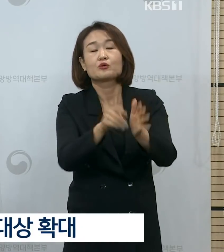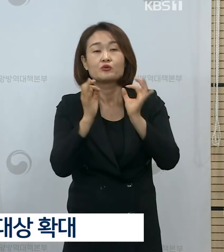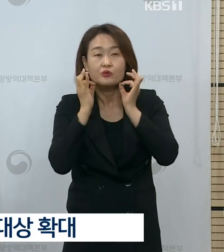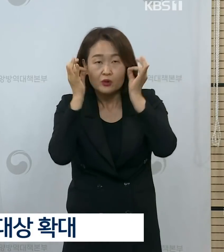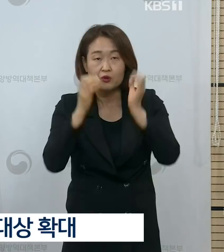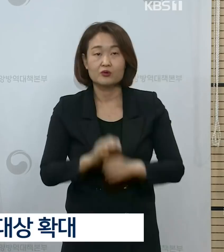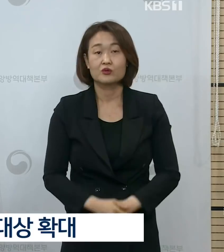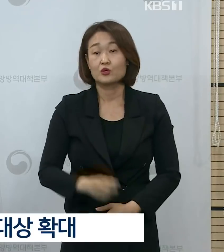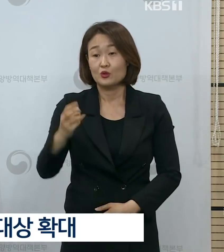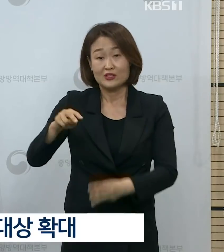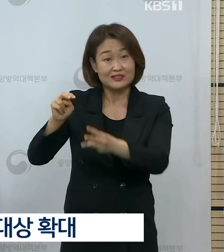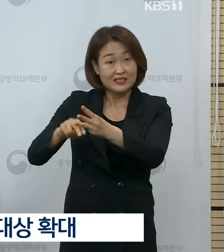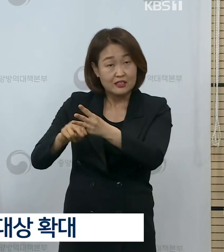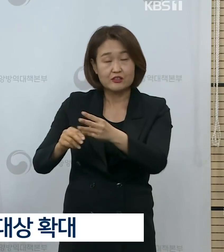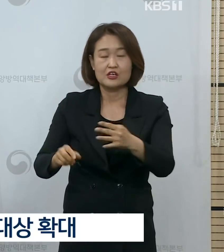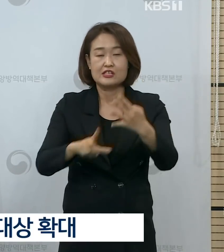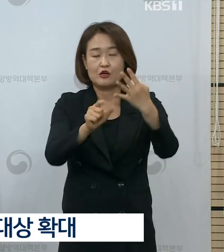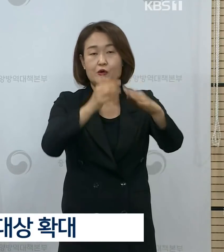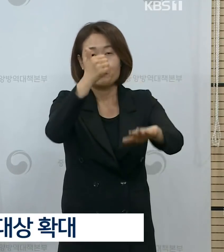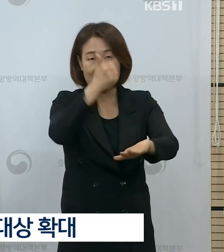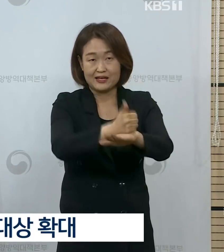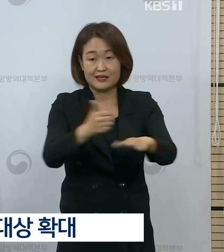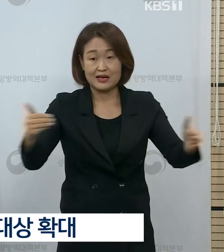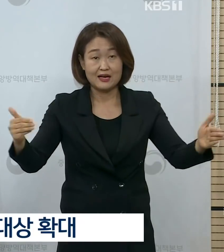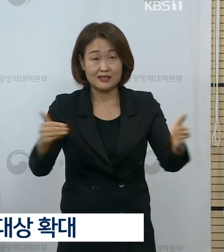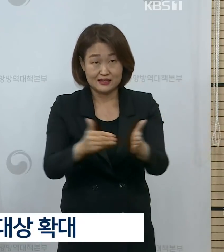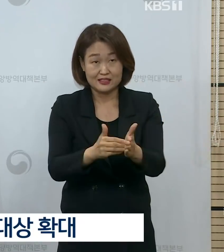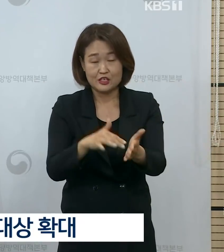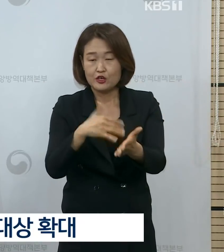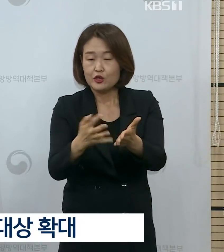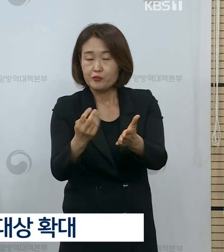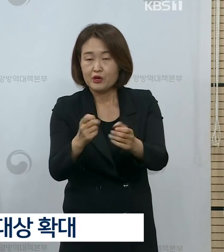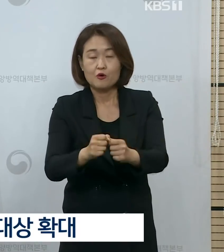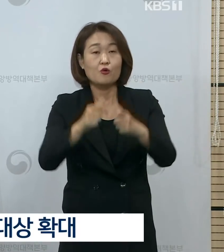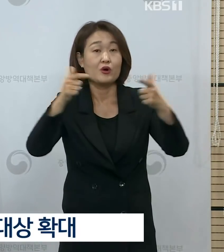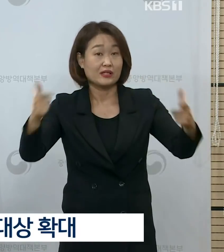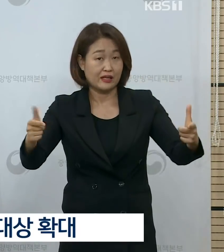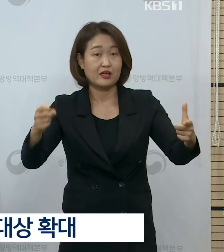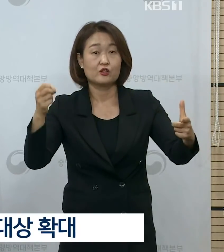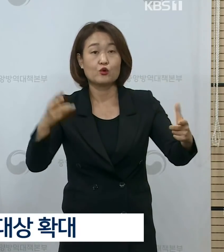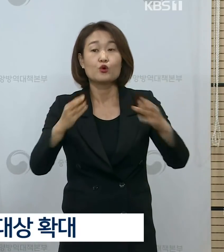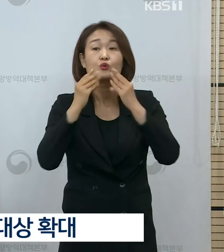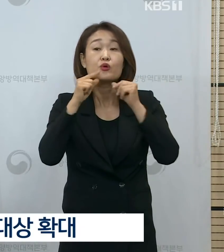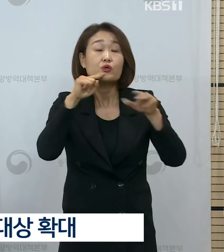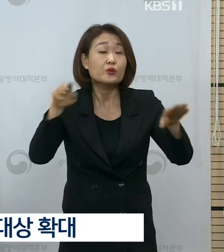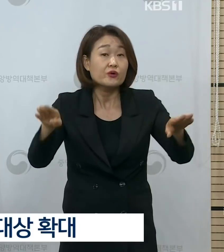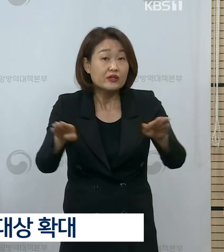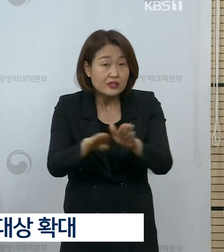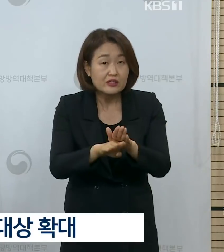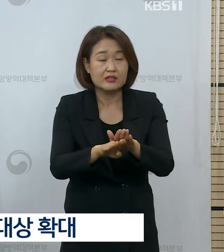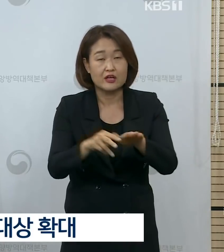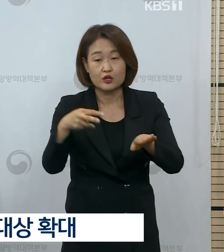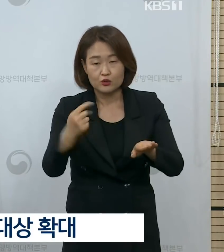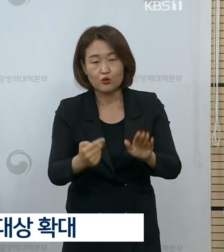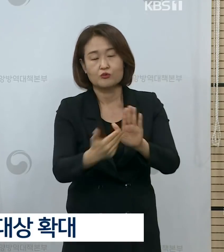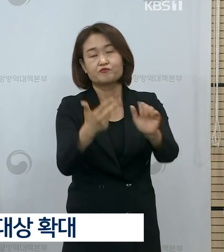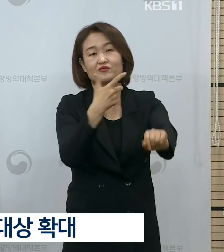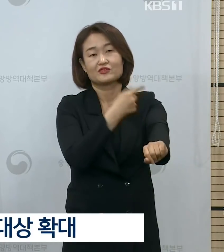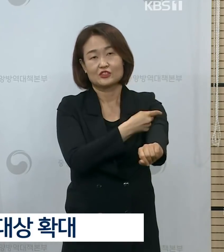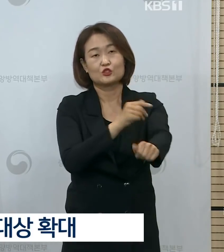개소하여 4월 말까지 시군구당 1개로 확대하고 주말 접종 등 지역별로 탄력적인